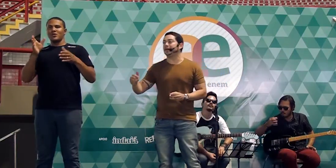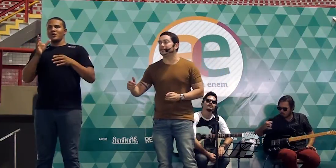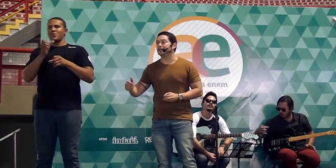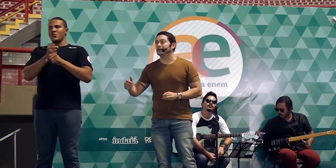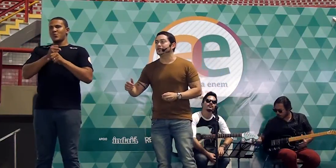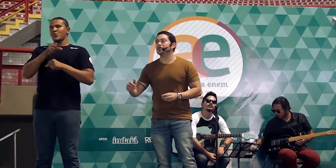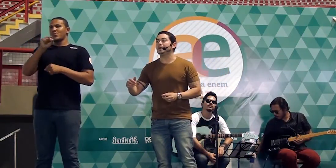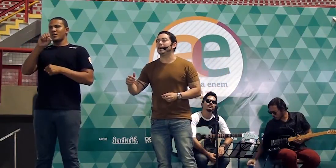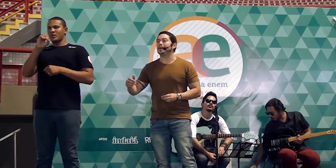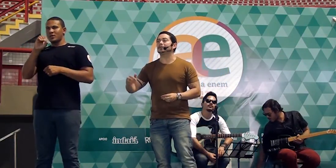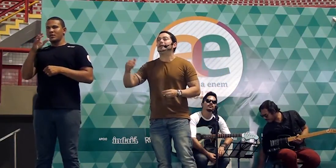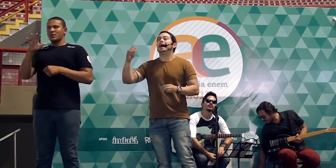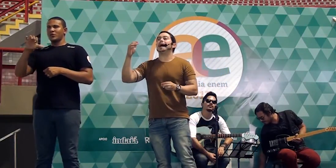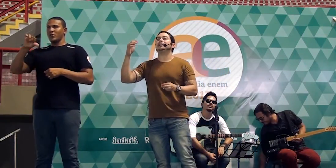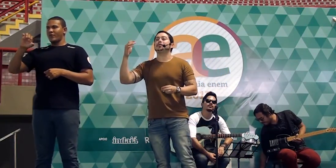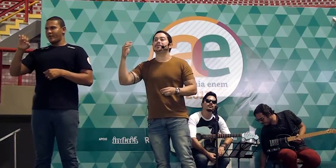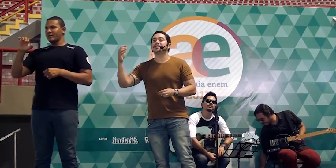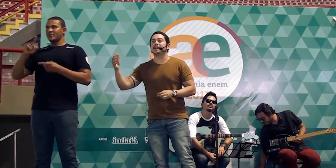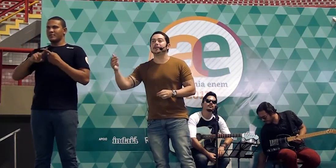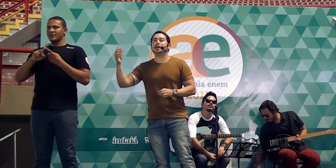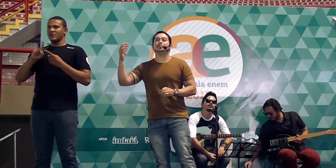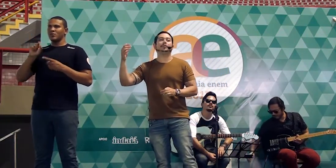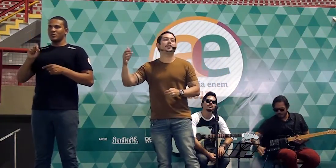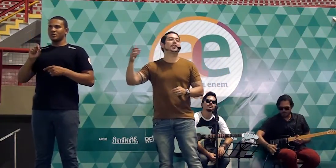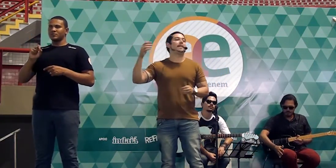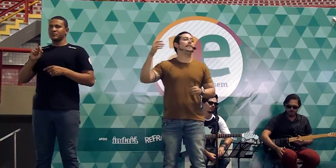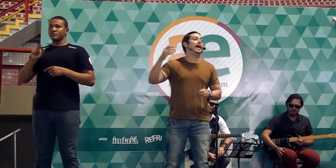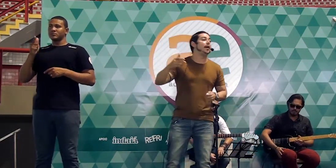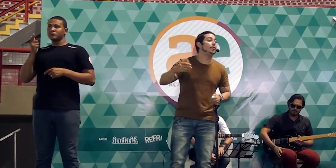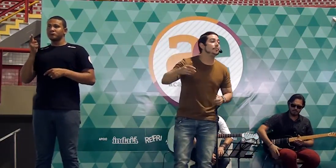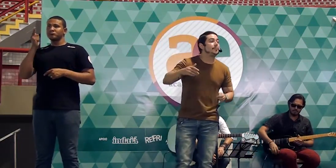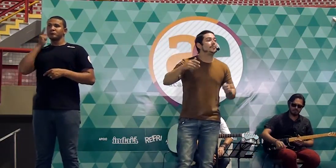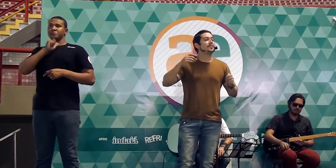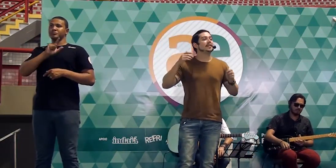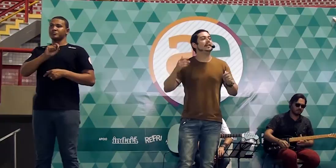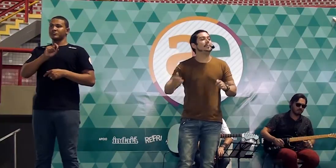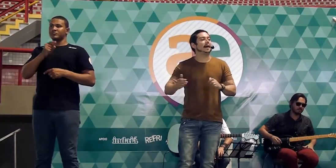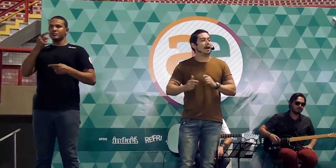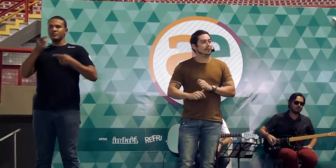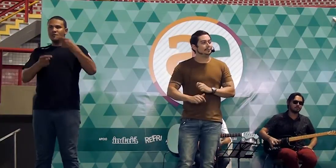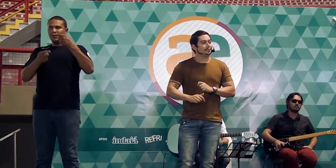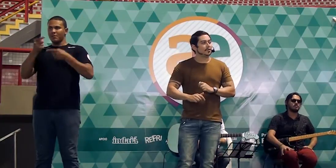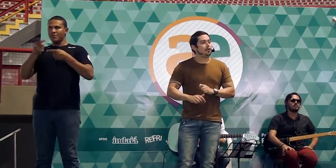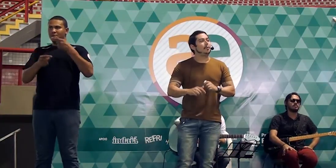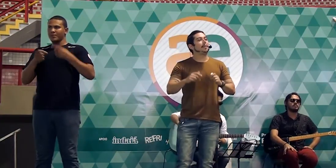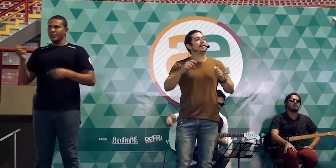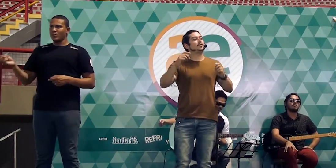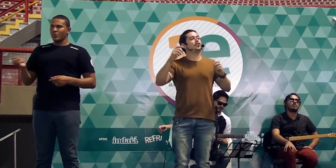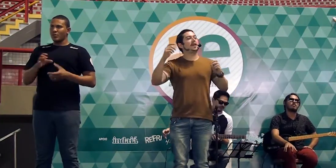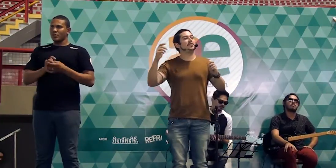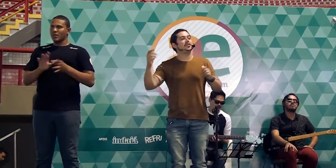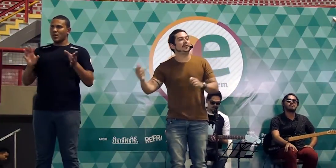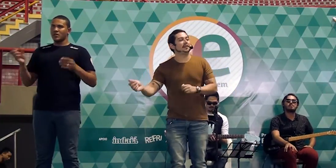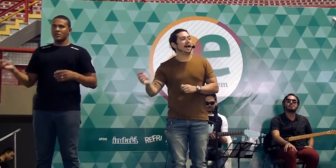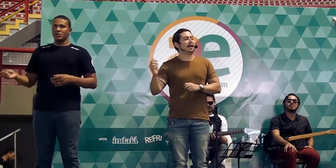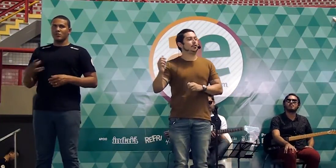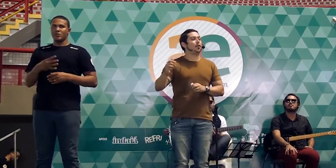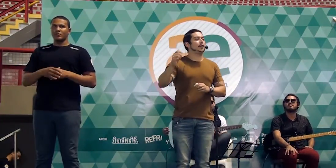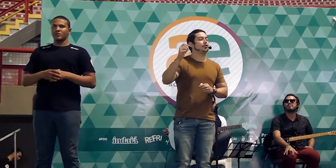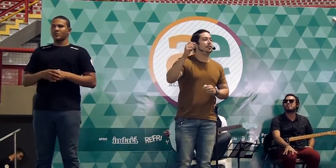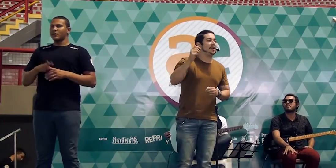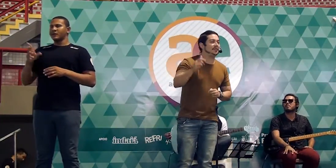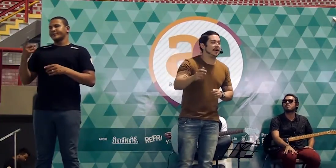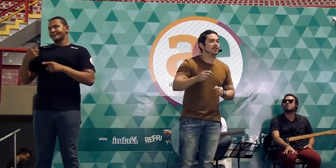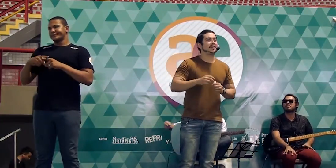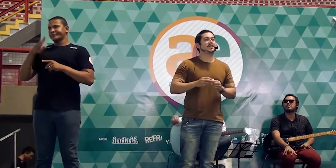anos 90, chamado a adoção da política neoliberal. Como o Brasil estava endividado,